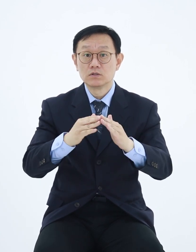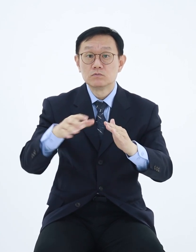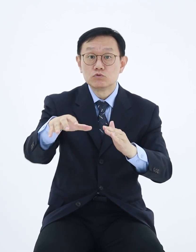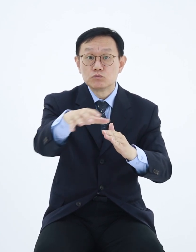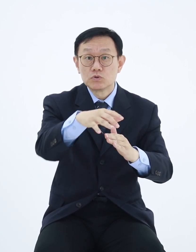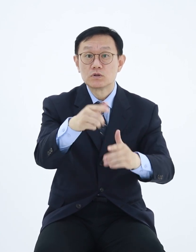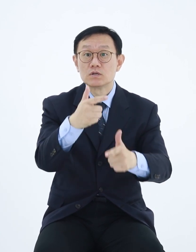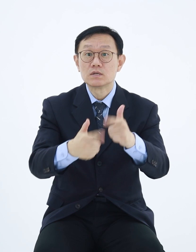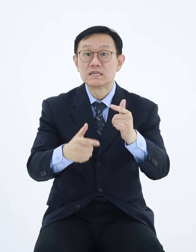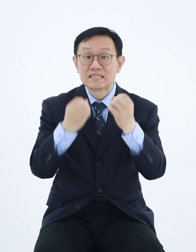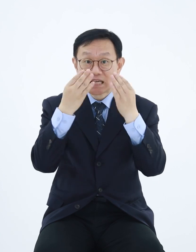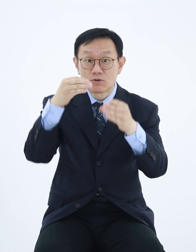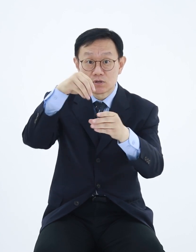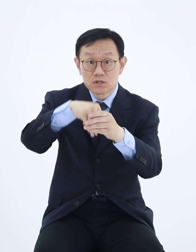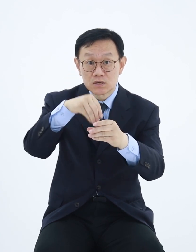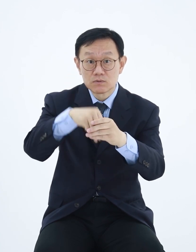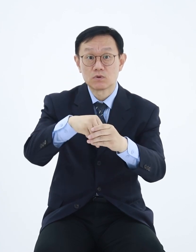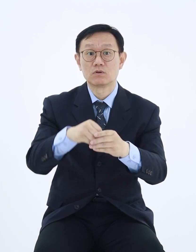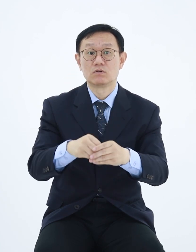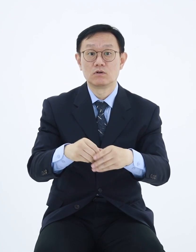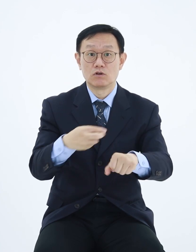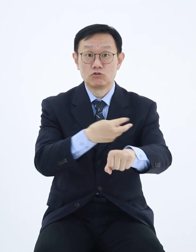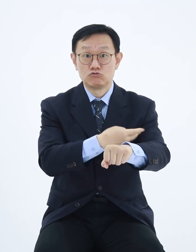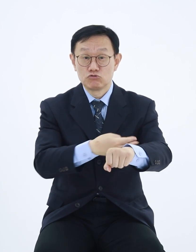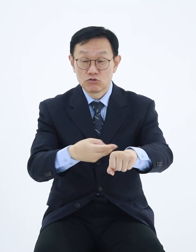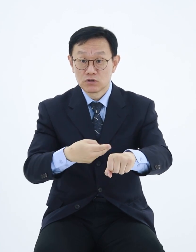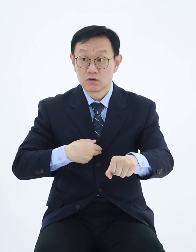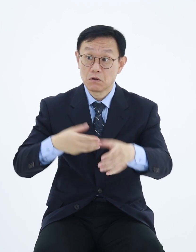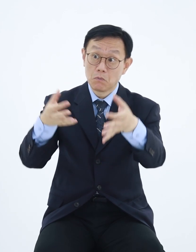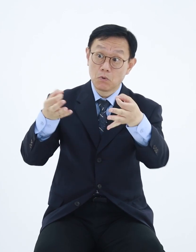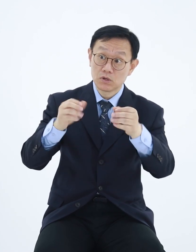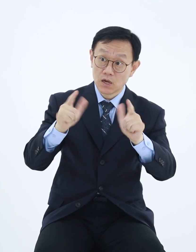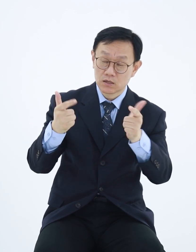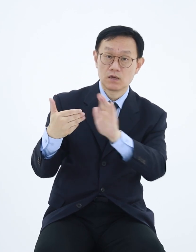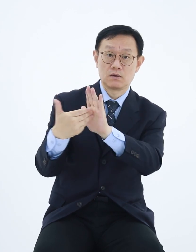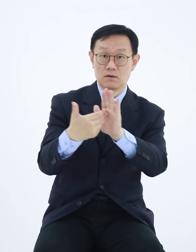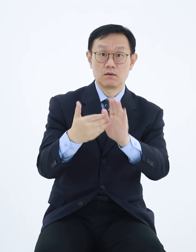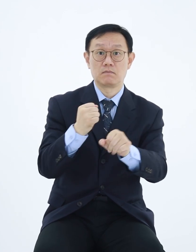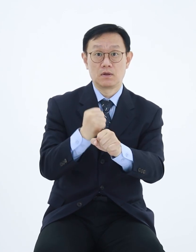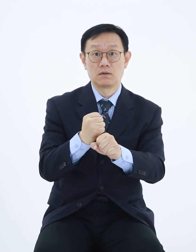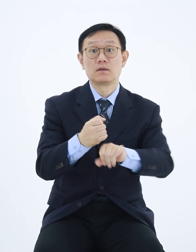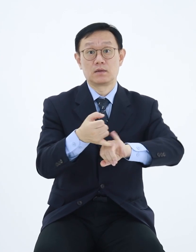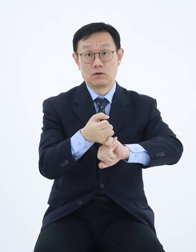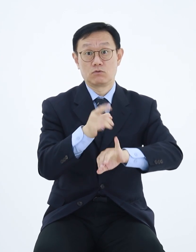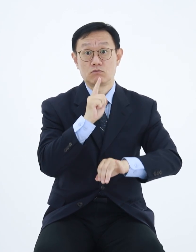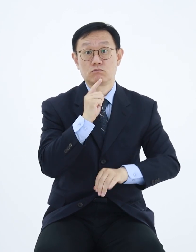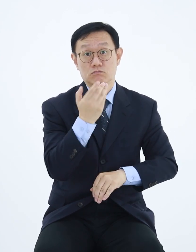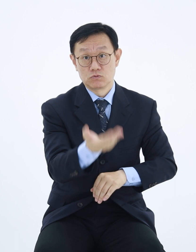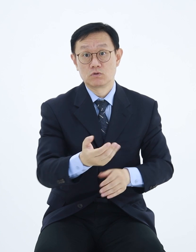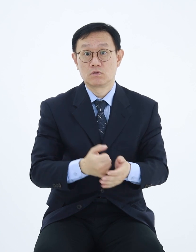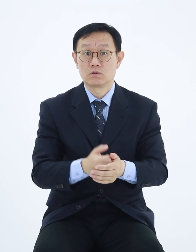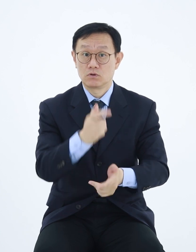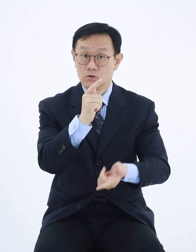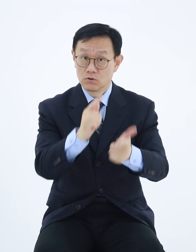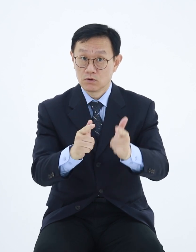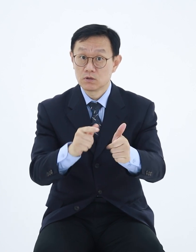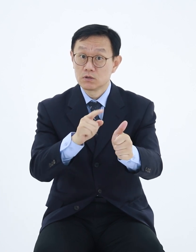새로 심어 거리에서 수영장이 보이지 않도록 하겠다고 약속도 했습니다. 여러 조치 후에 H씨는 다시